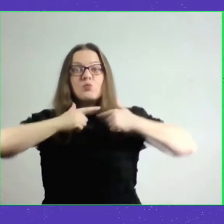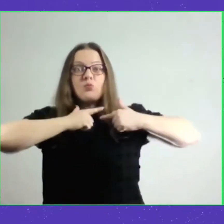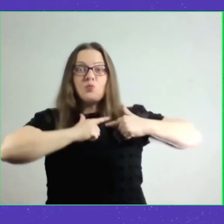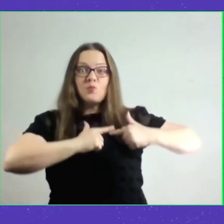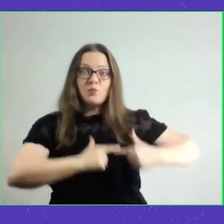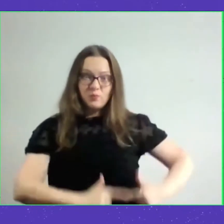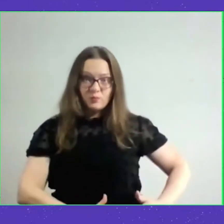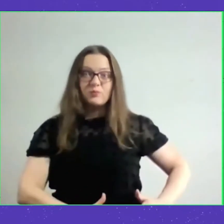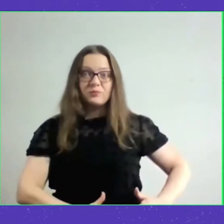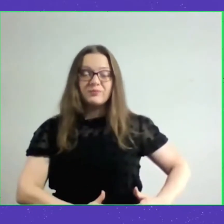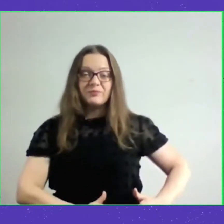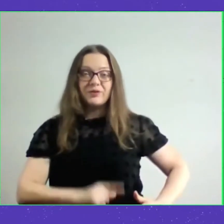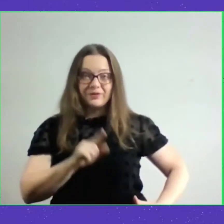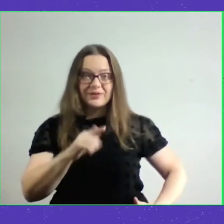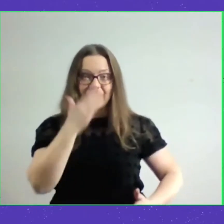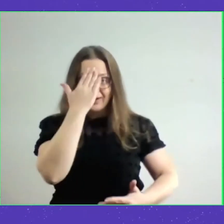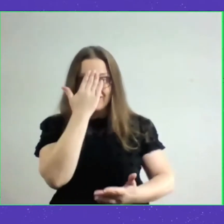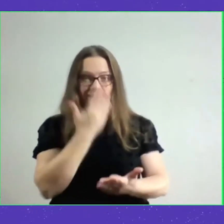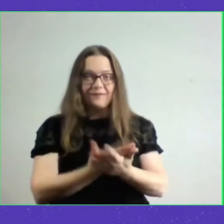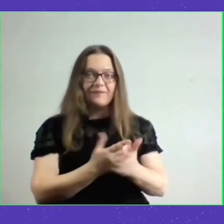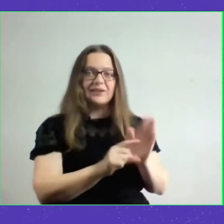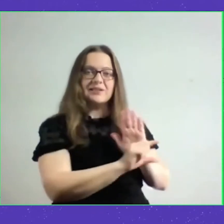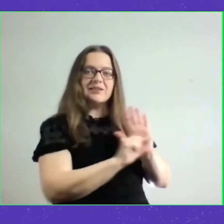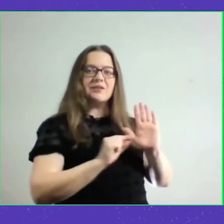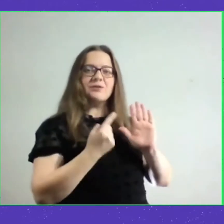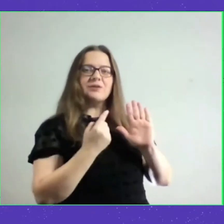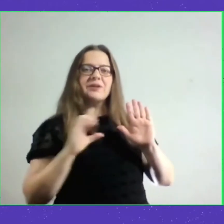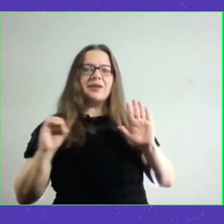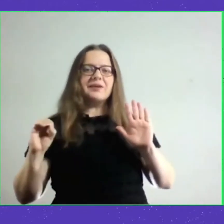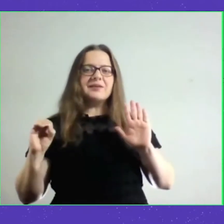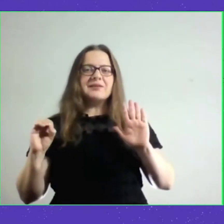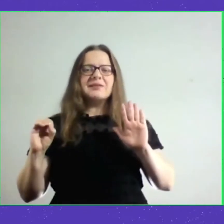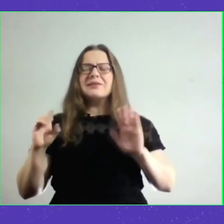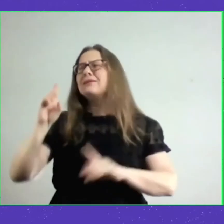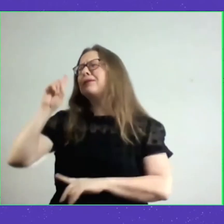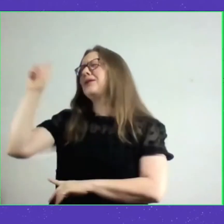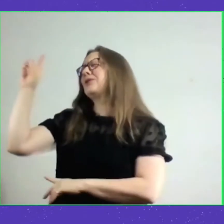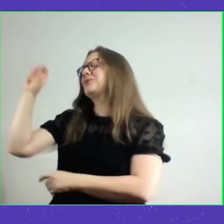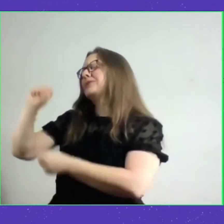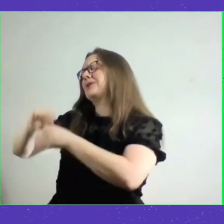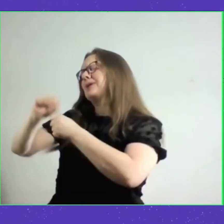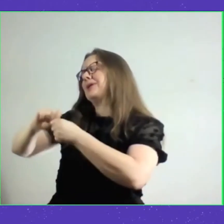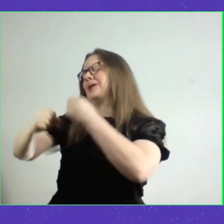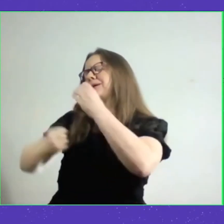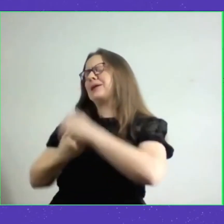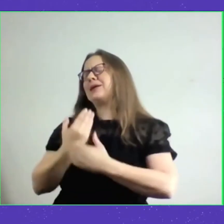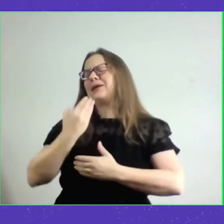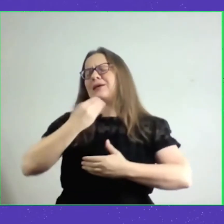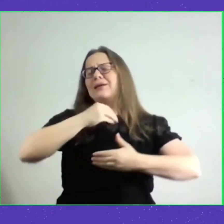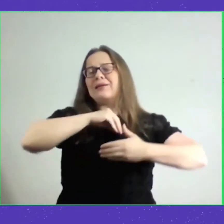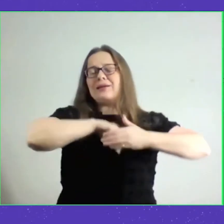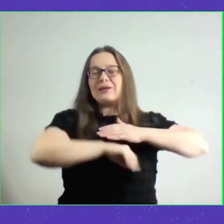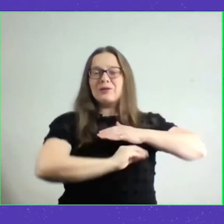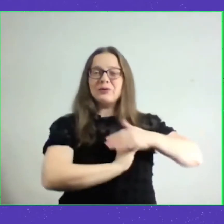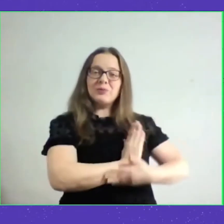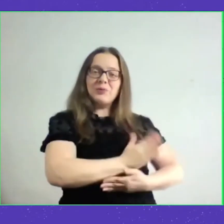Versículo 10. Cria em mim, ó Deus, um coração puro e renova dentro em mim um